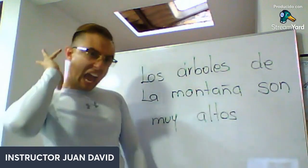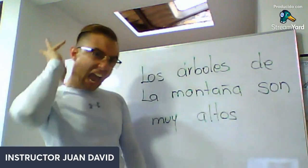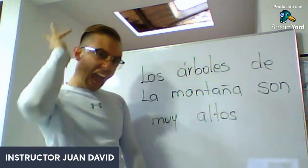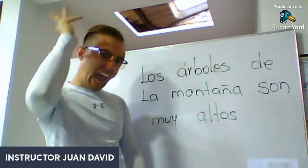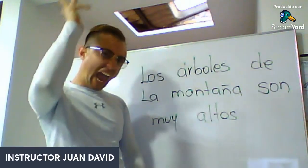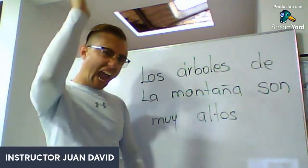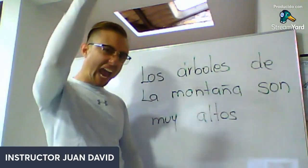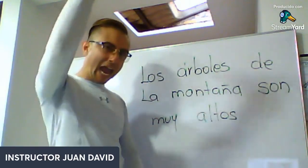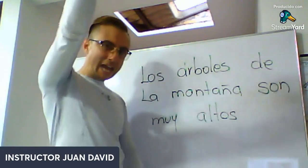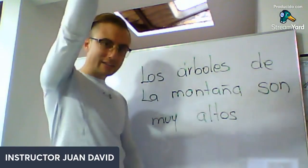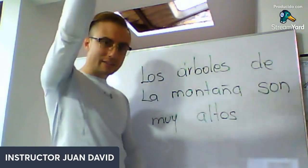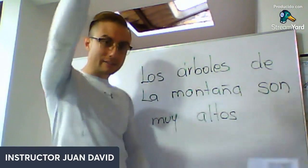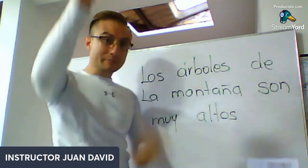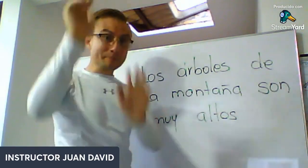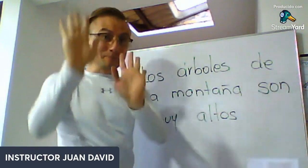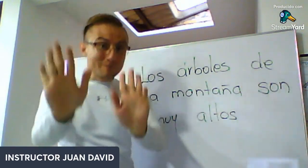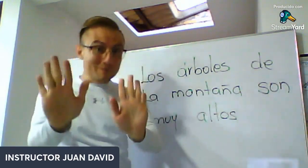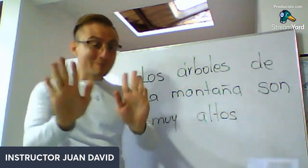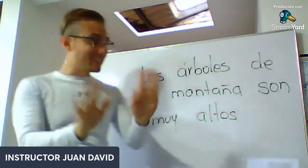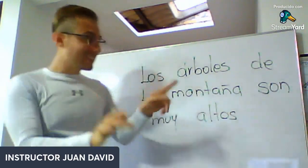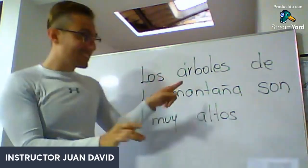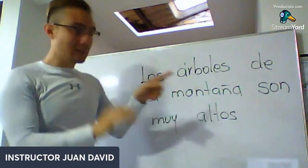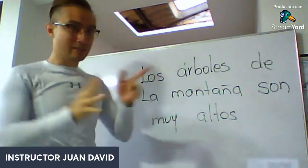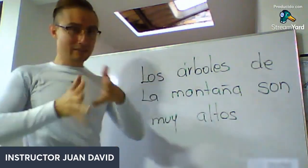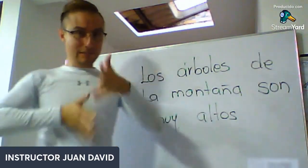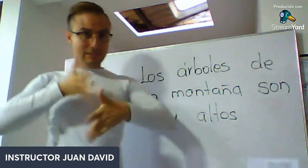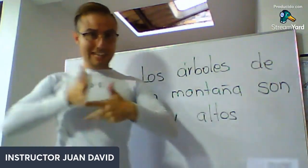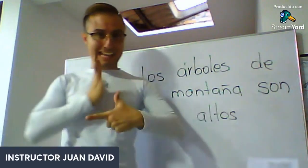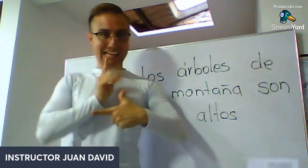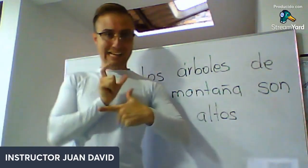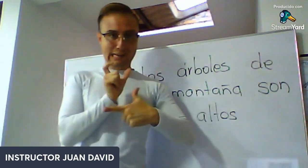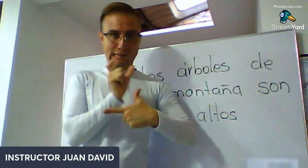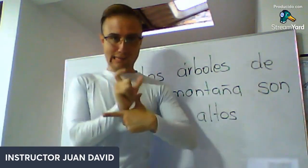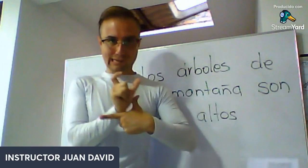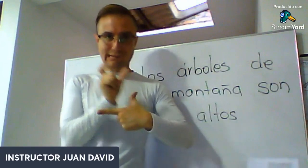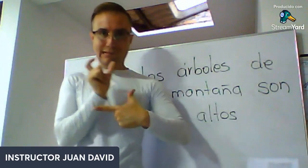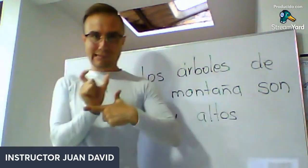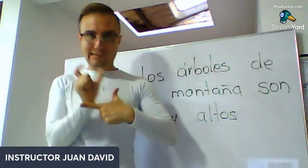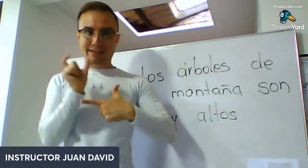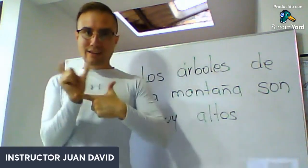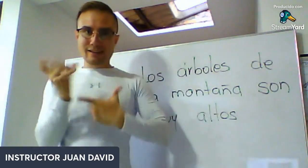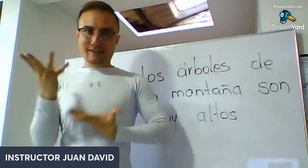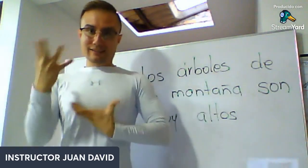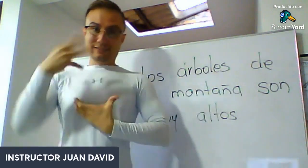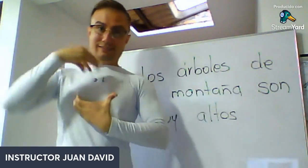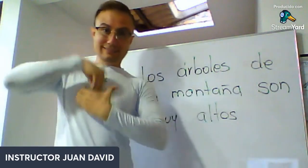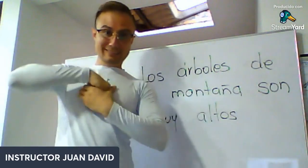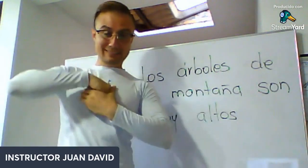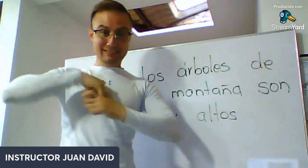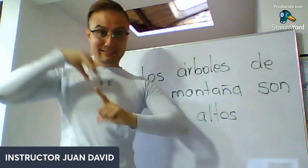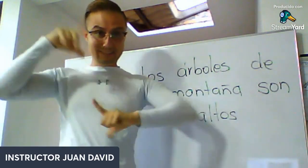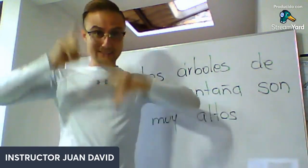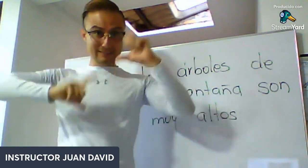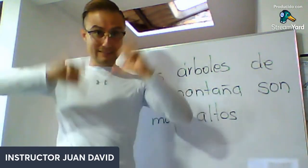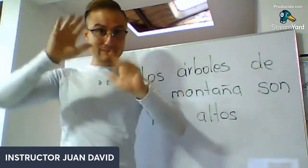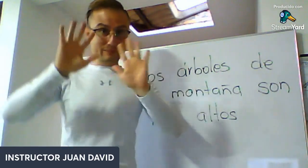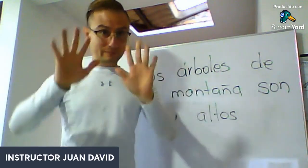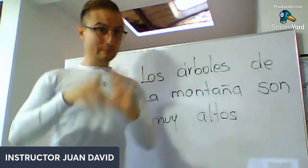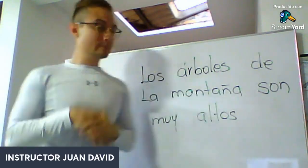que hace referencia que es algo muy alto pero es pero aquí tenemos como una configuración muy